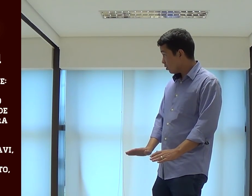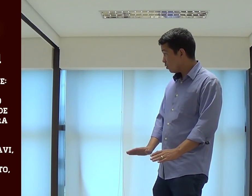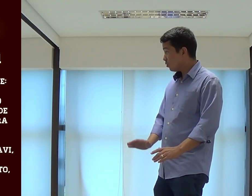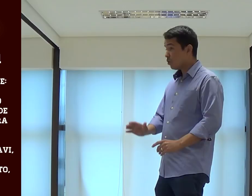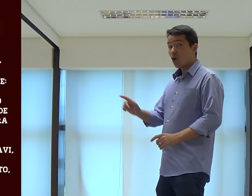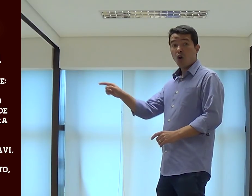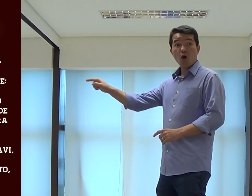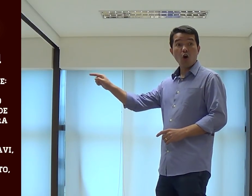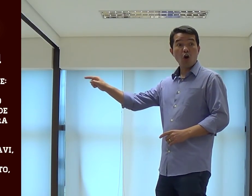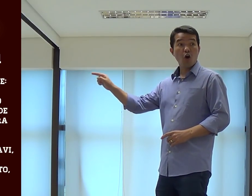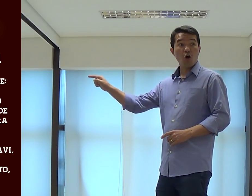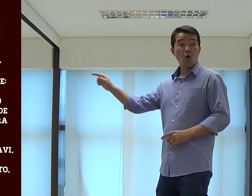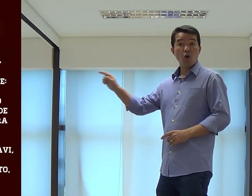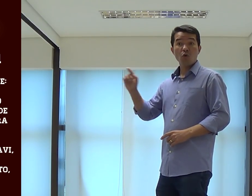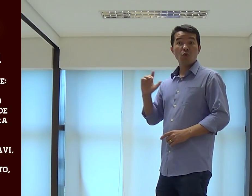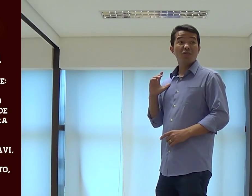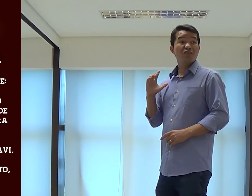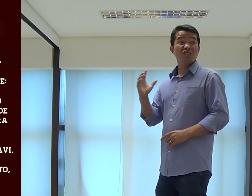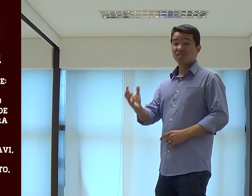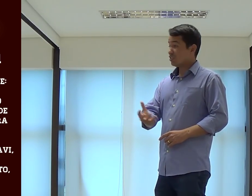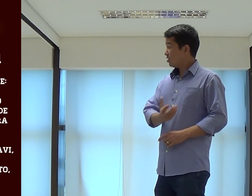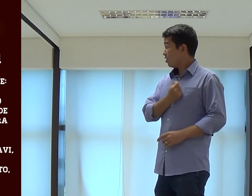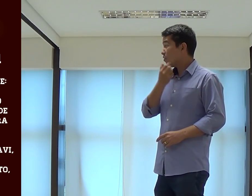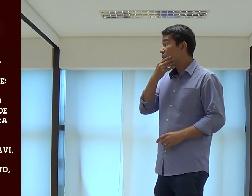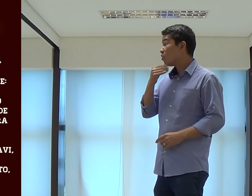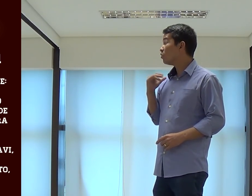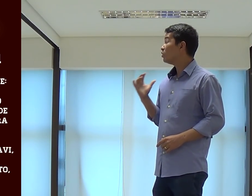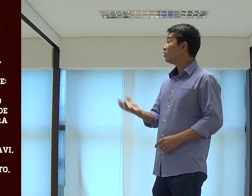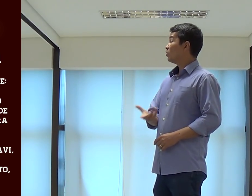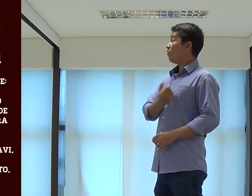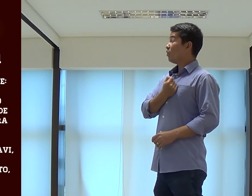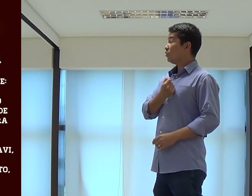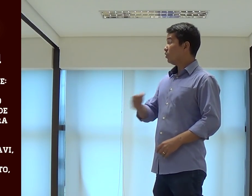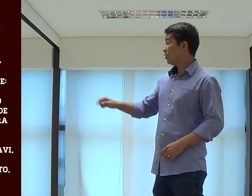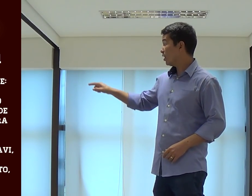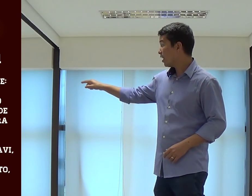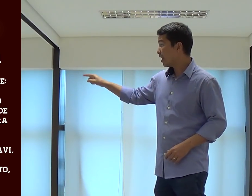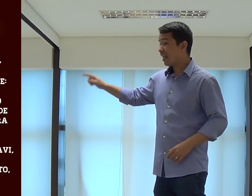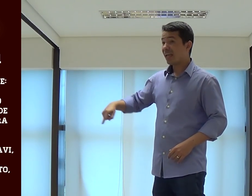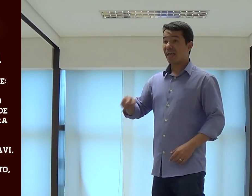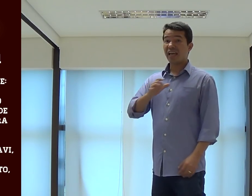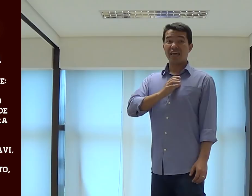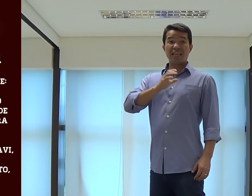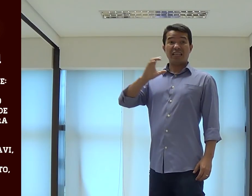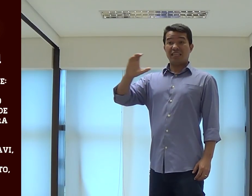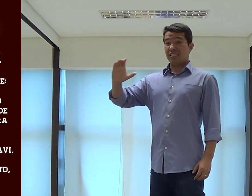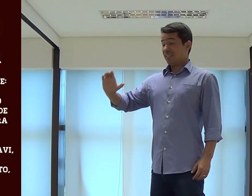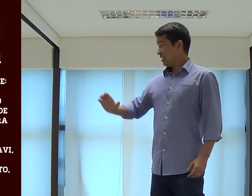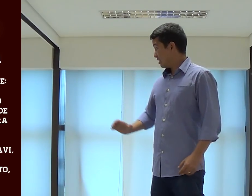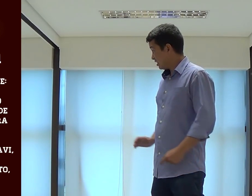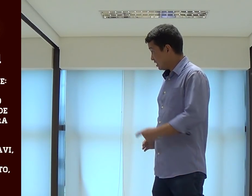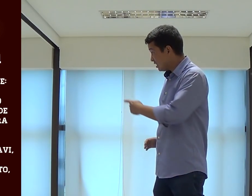nasceu, olha lá, o Salvador, que é Cristo,